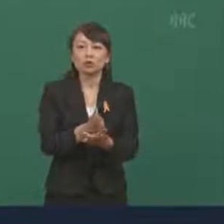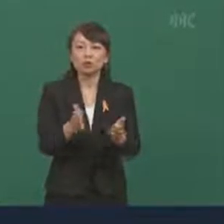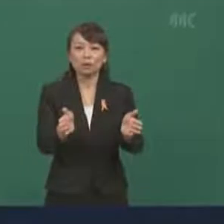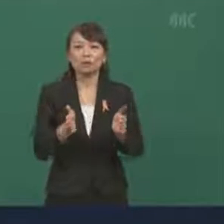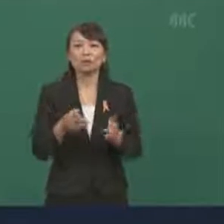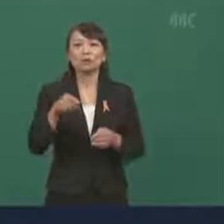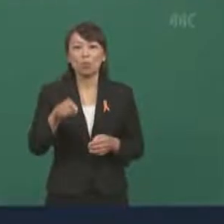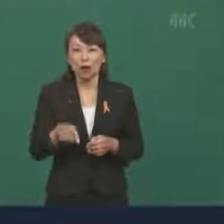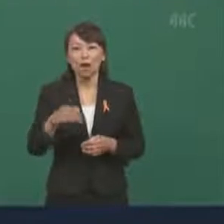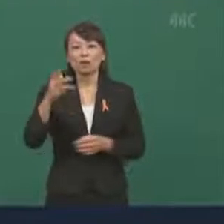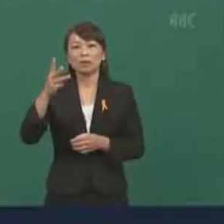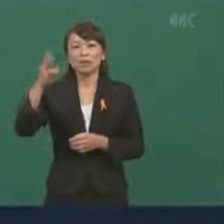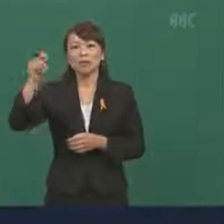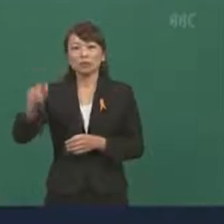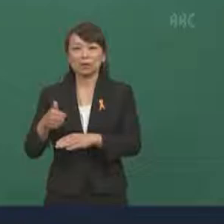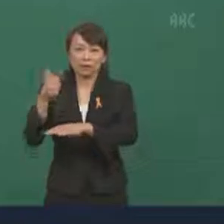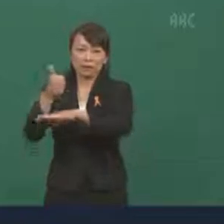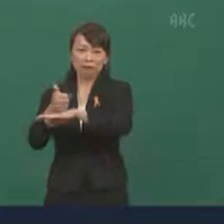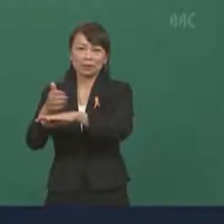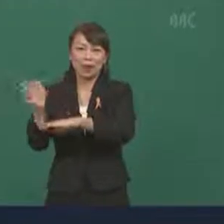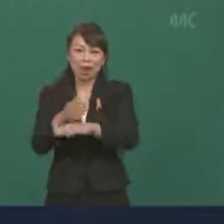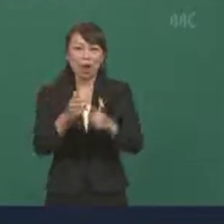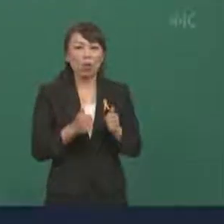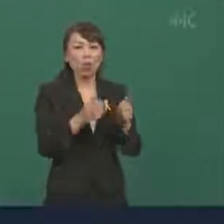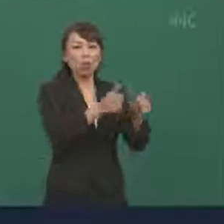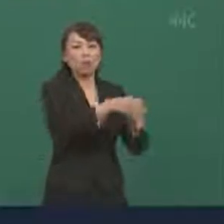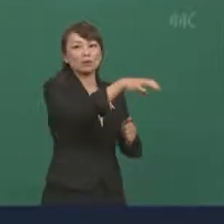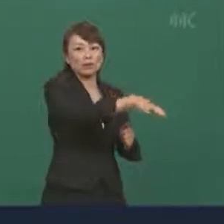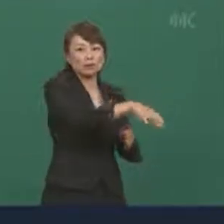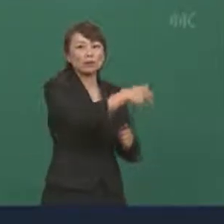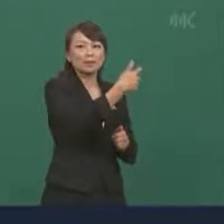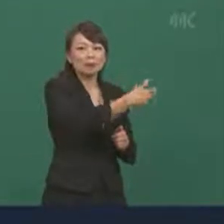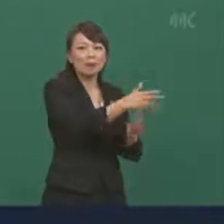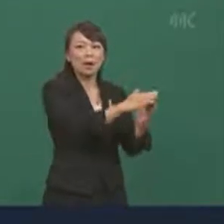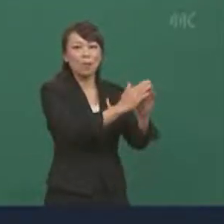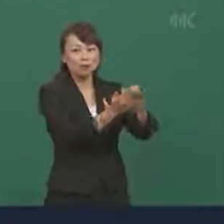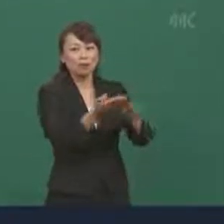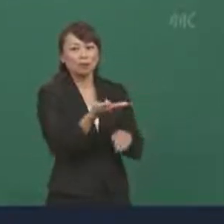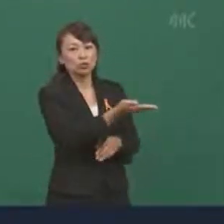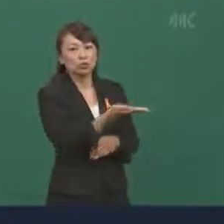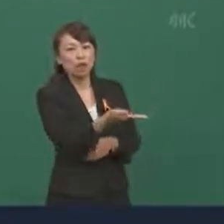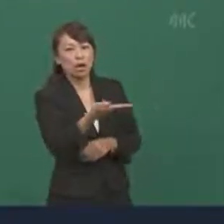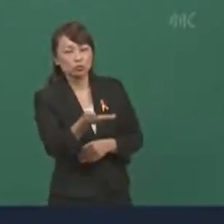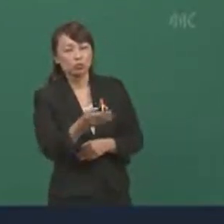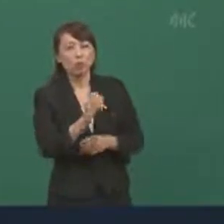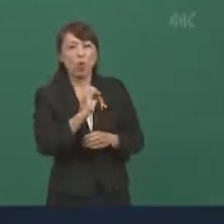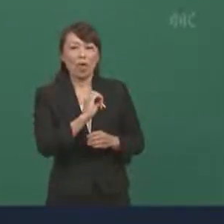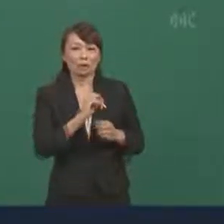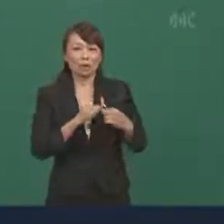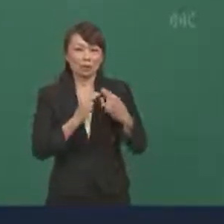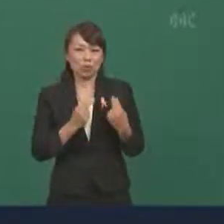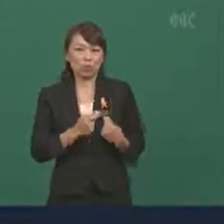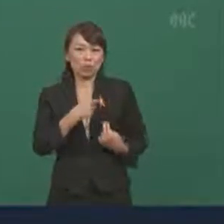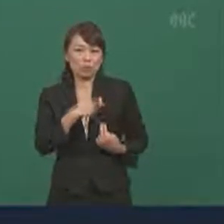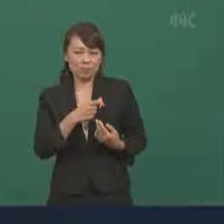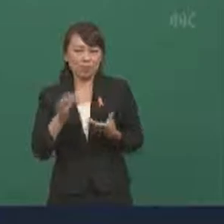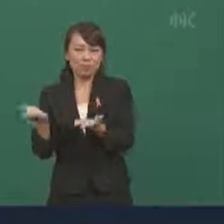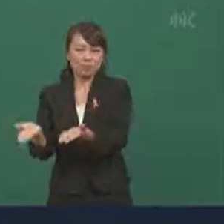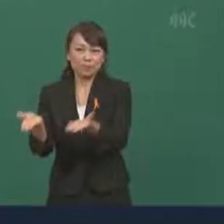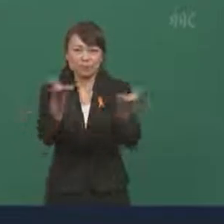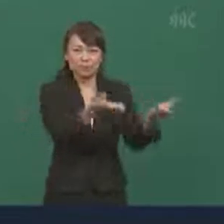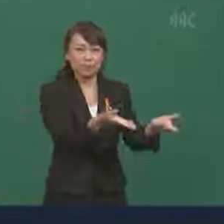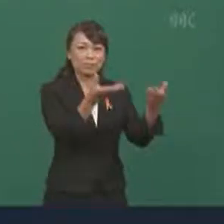出発式では、三日月知事から訪問先の市や町で配るオレンジリボンが手渡されました